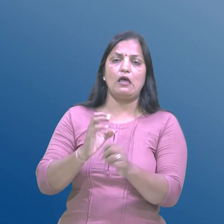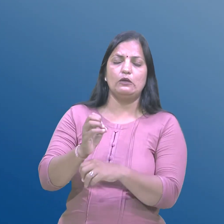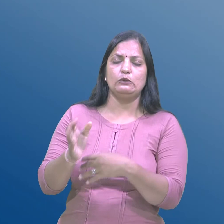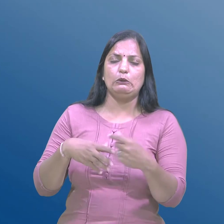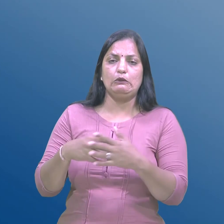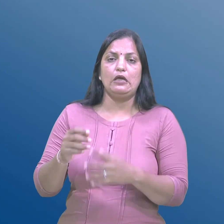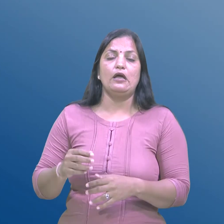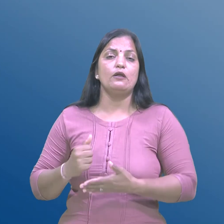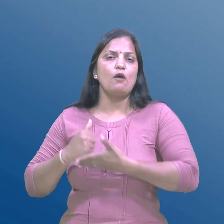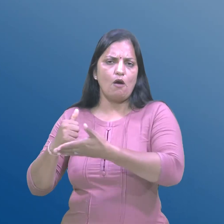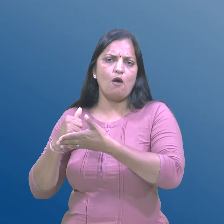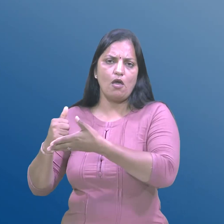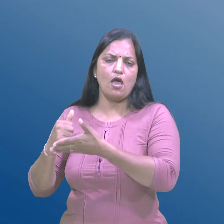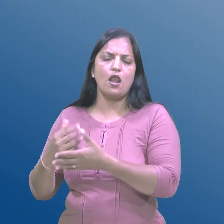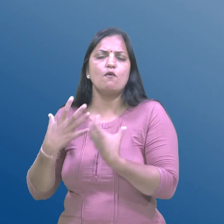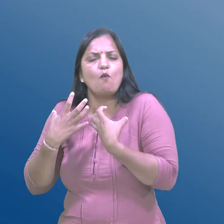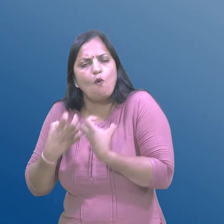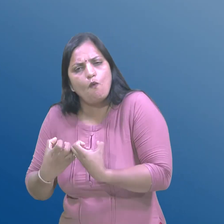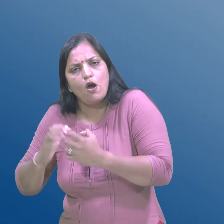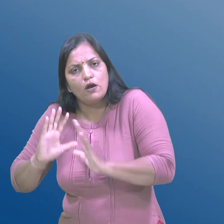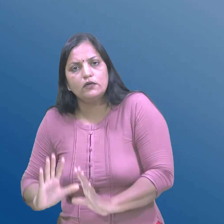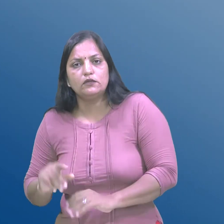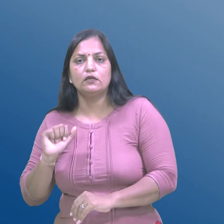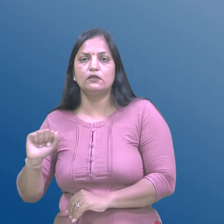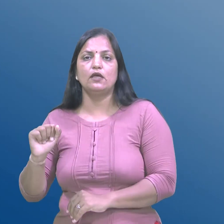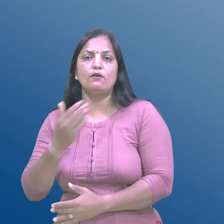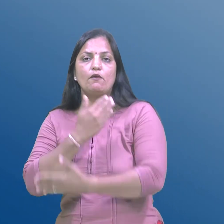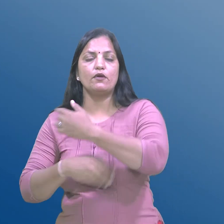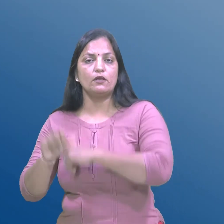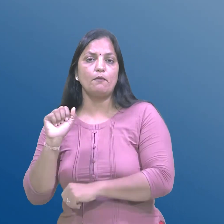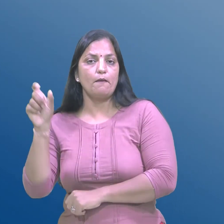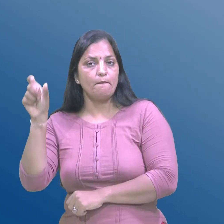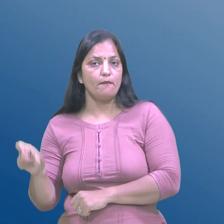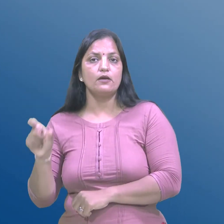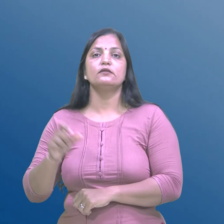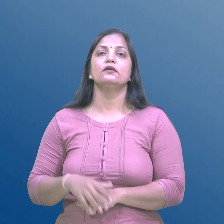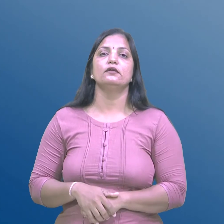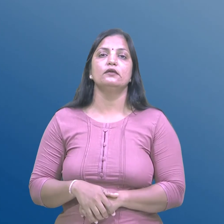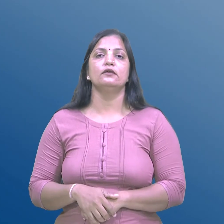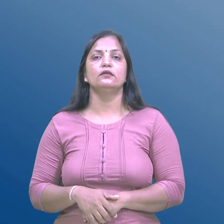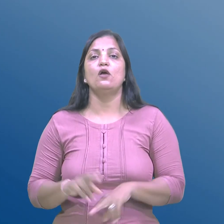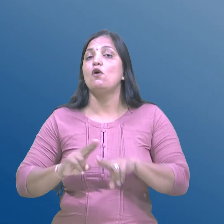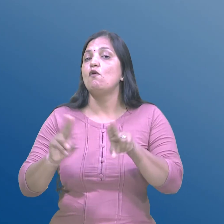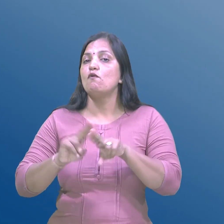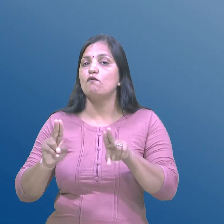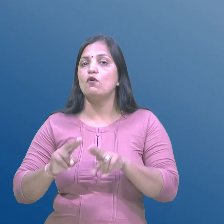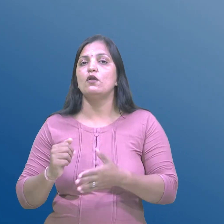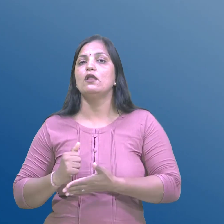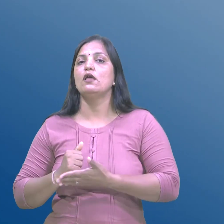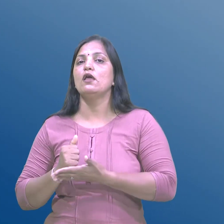સહયોગની જેમને જરૂર છે તે વિકલાંગતા ધરાવતી વ્યક્તિને સંપૂર્ણ સહયોગ મંજૂર કરી